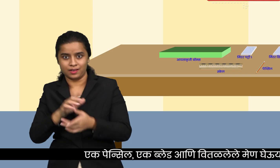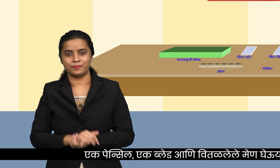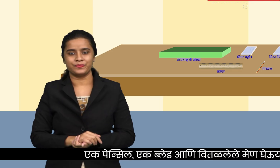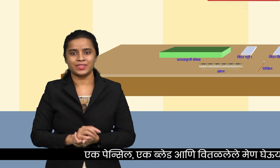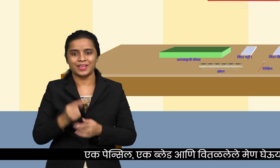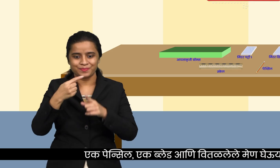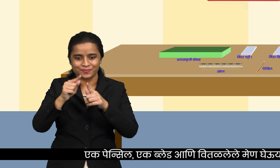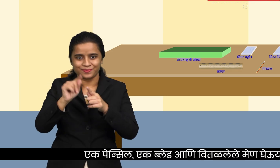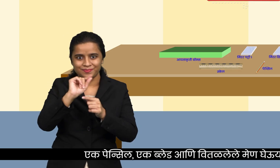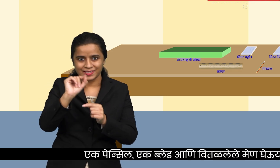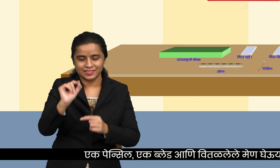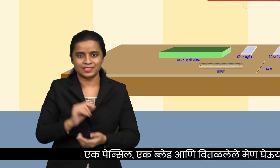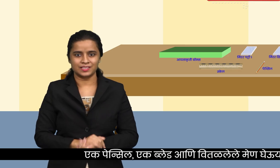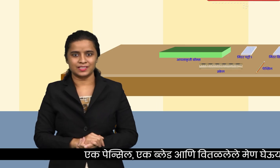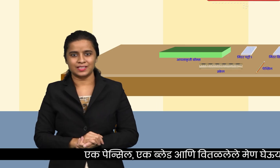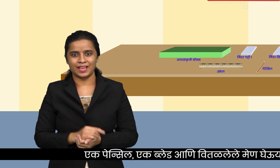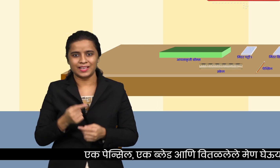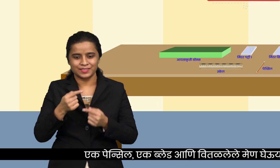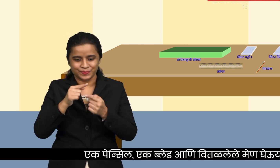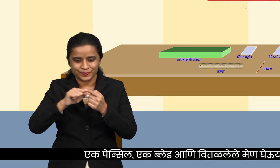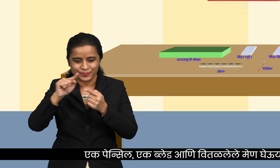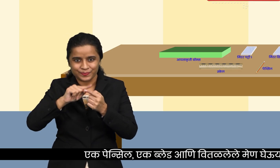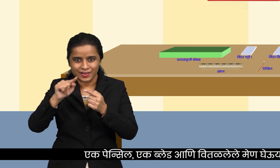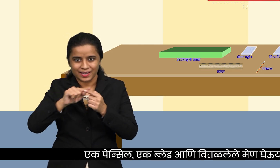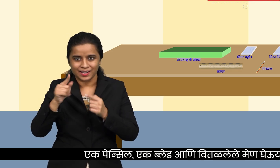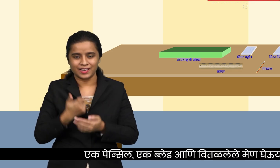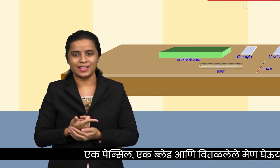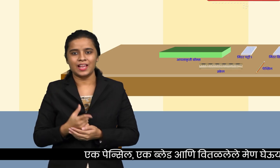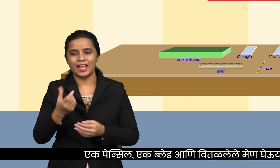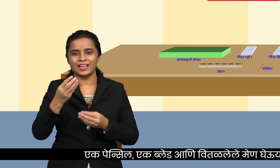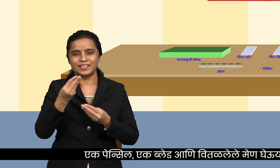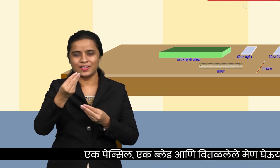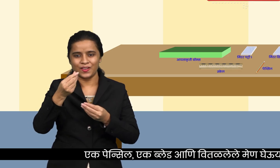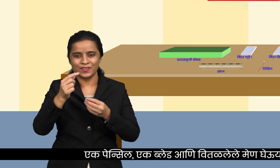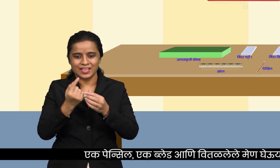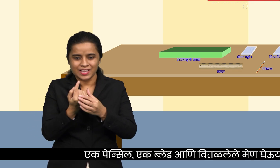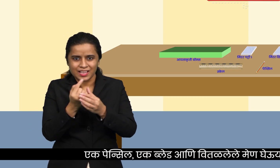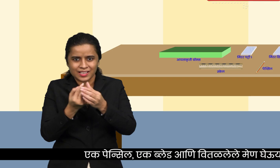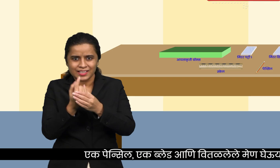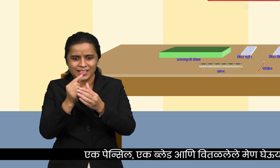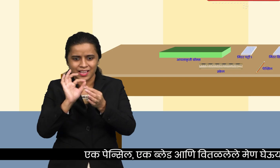एक पेन्सिल, एक ब्लेड आणि वितळलेले मेण घेऊया.